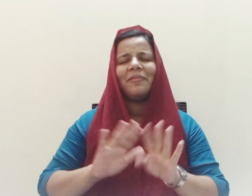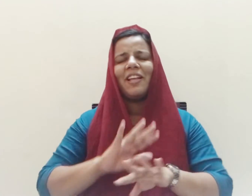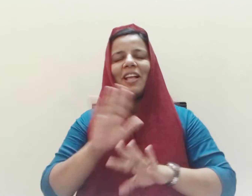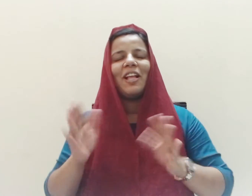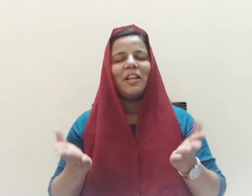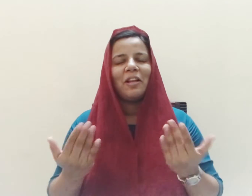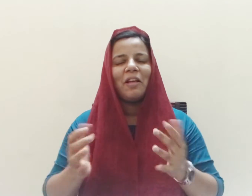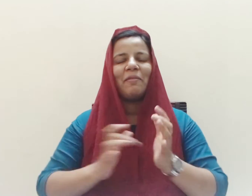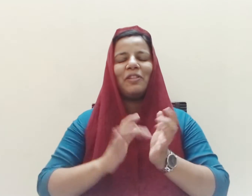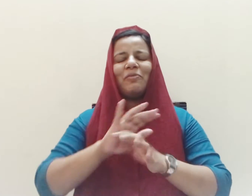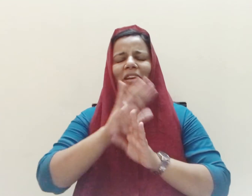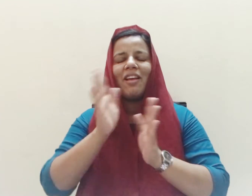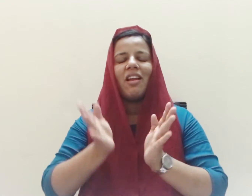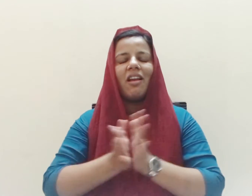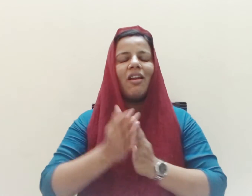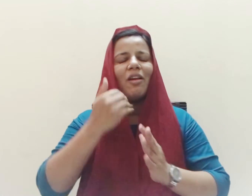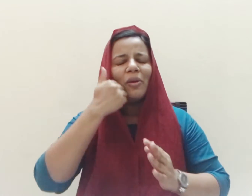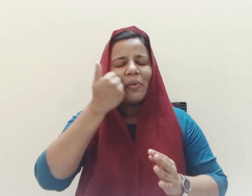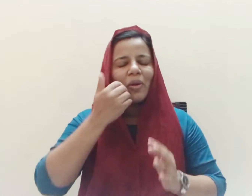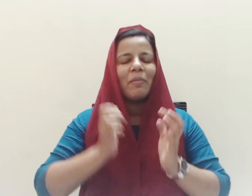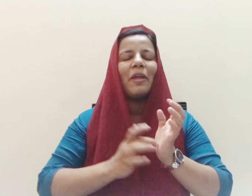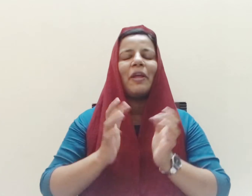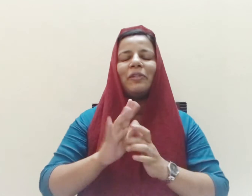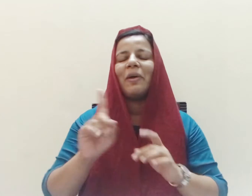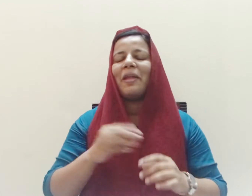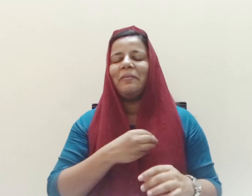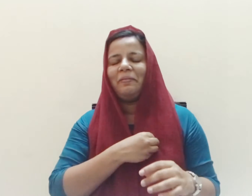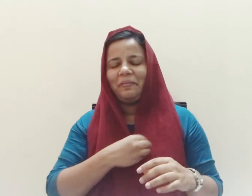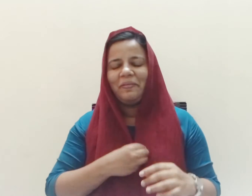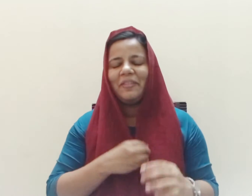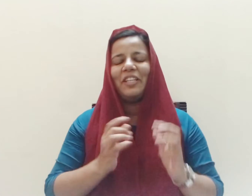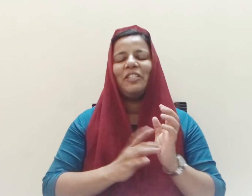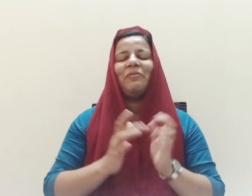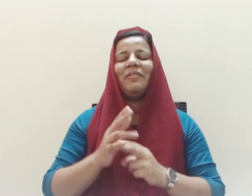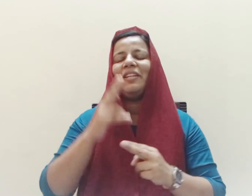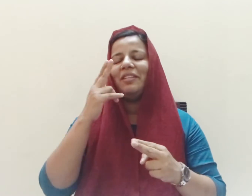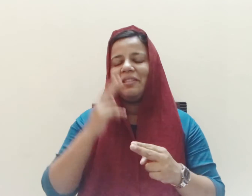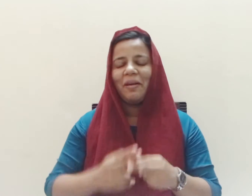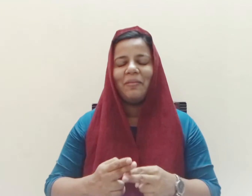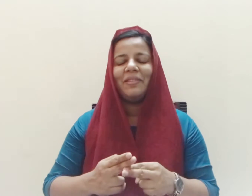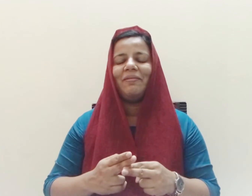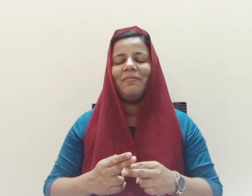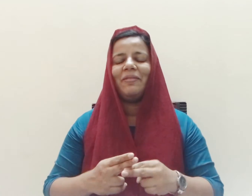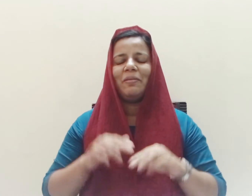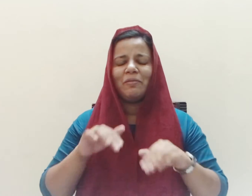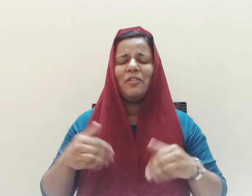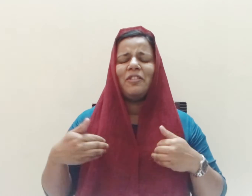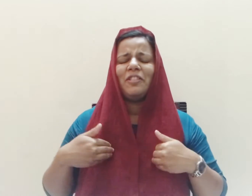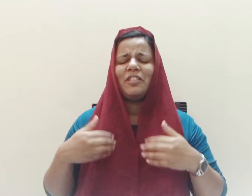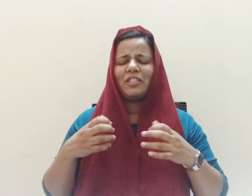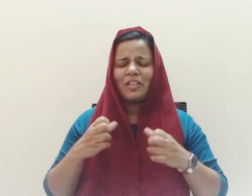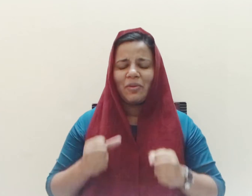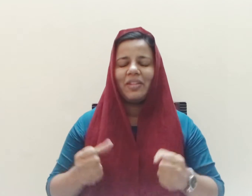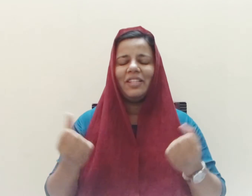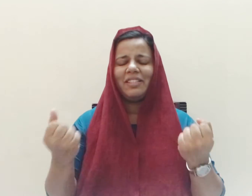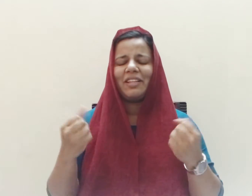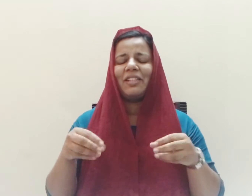അങ്ങ് സകല രോഗത്തിനും വൈദ്യനാണല്ലോ. സ്വർഗത്തിനും ഭൂമിക്കും നാഥനായ യേശു ക്രിസ്തുവിൻ്റെ നാമത്തിൽ സൗഖ്യമാക്കുന്ന ദൈവശക്തി